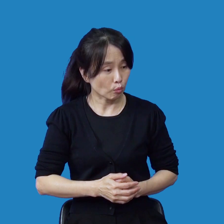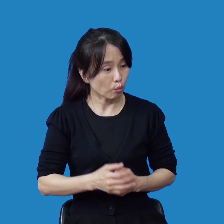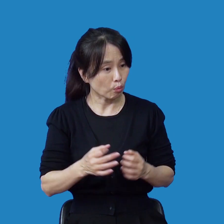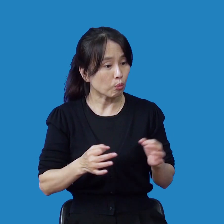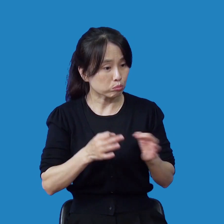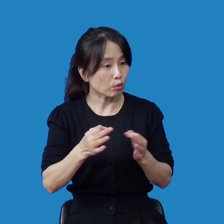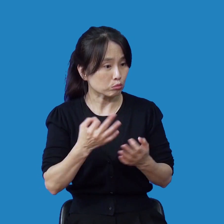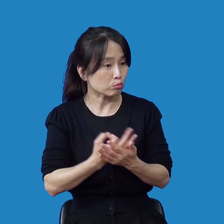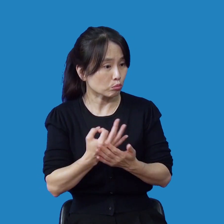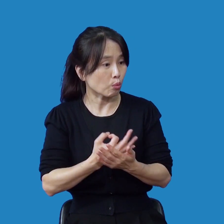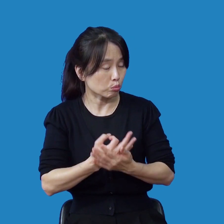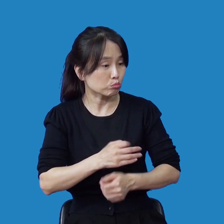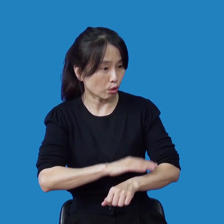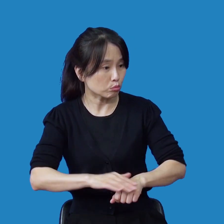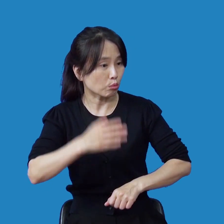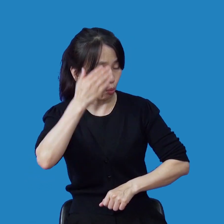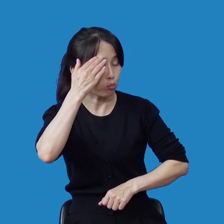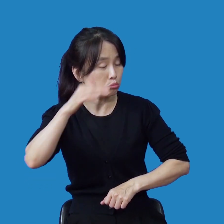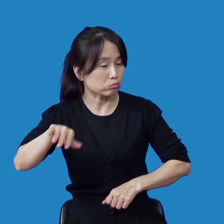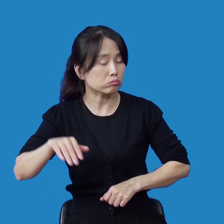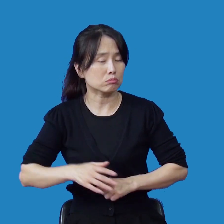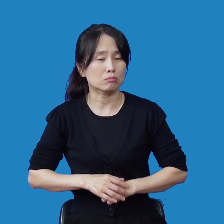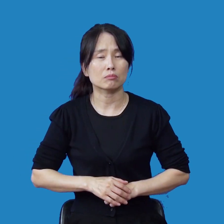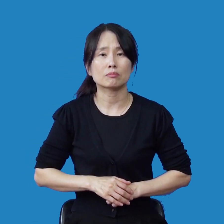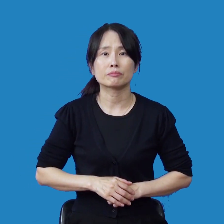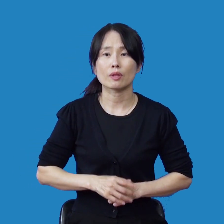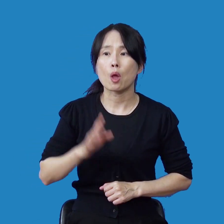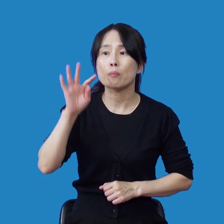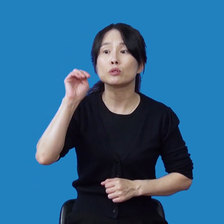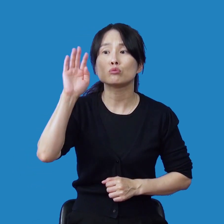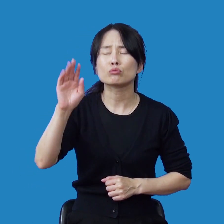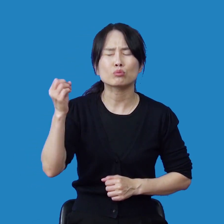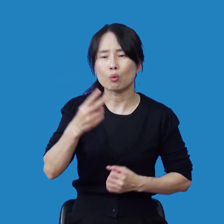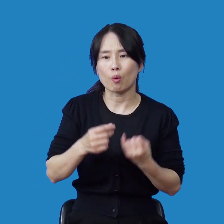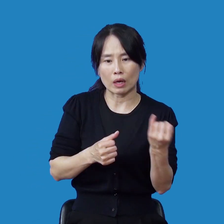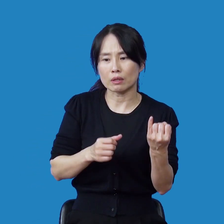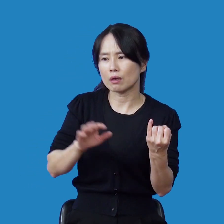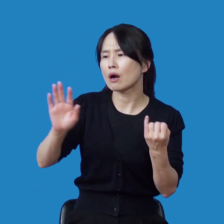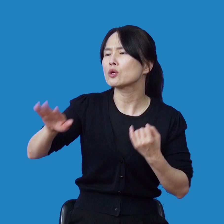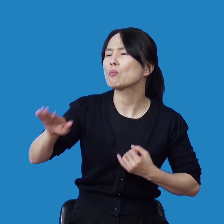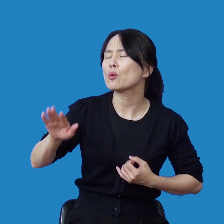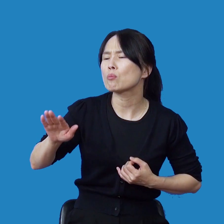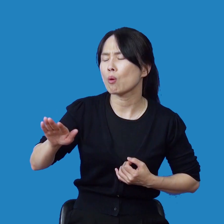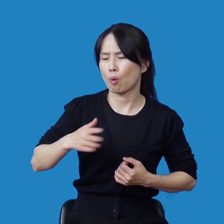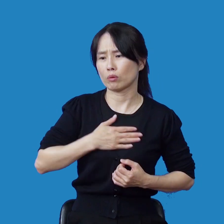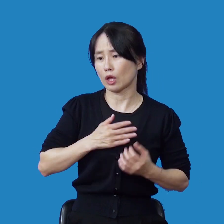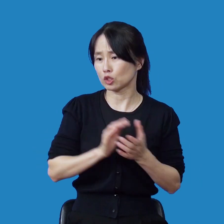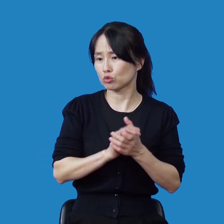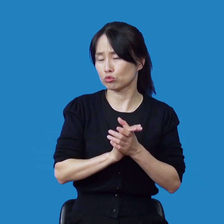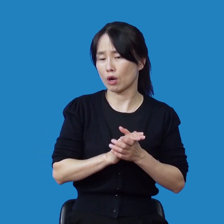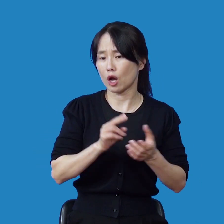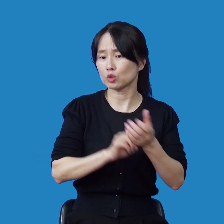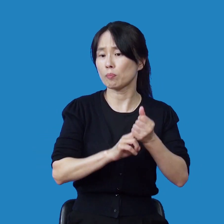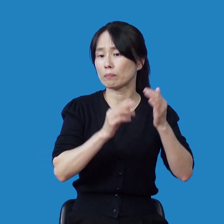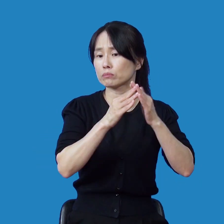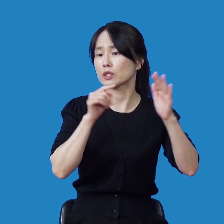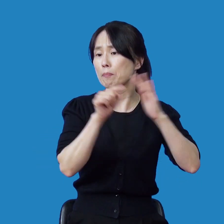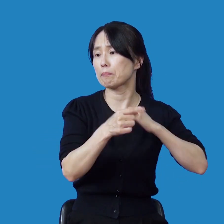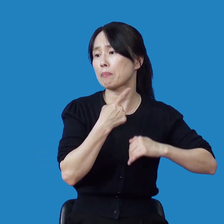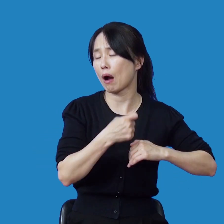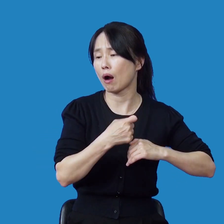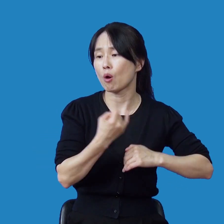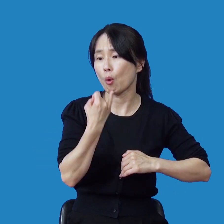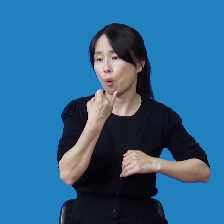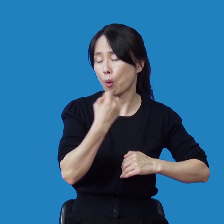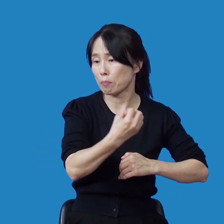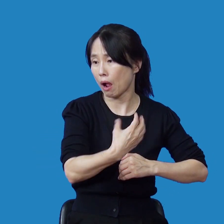되는 모양이네. 다행이네 했습니다. 며칠 후에 또 아내가 여보, 내 친구가 가봤는데